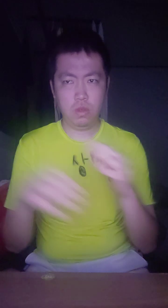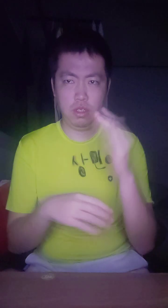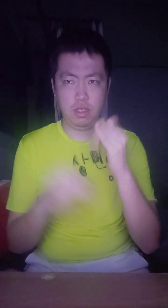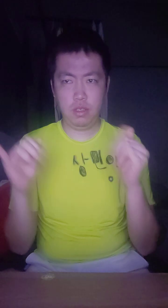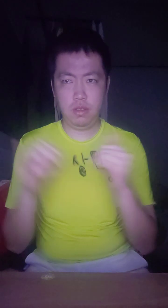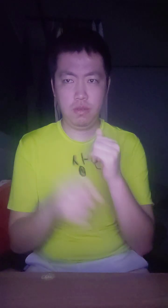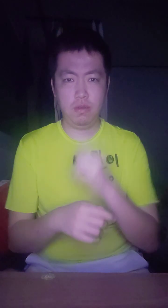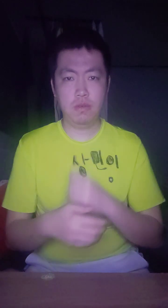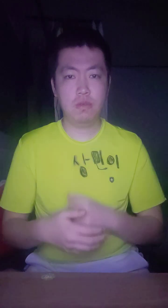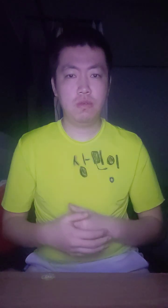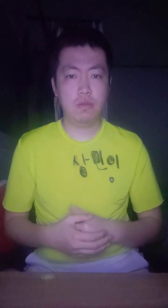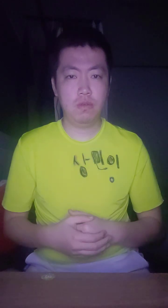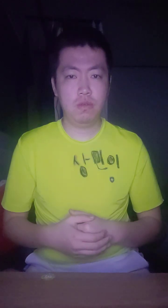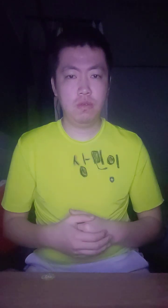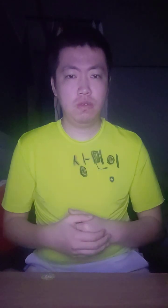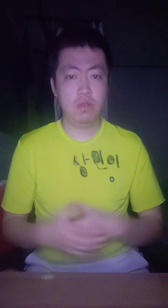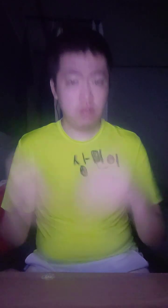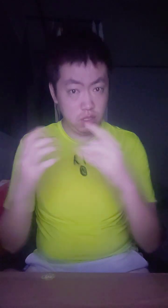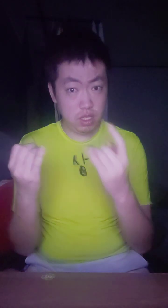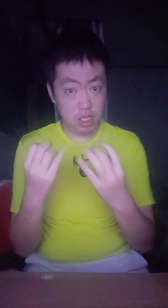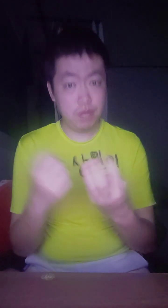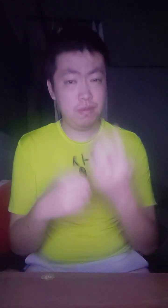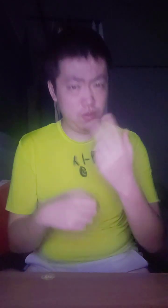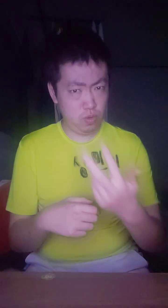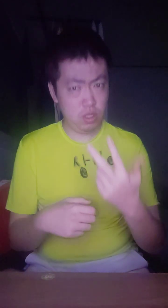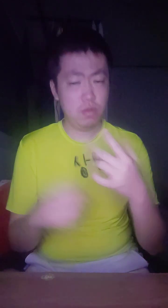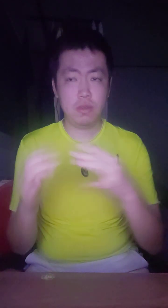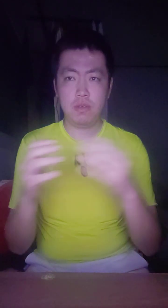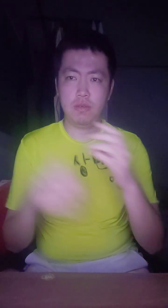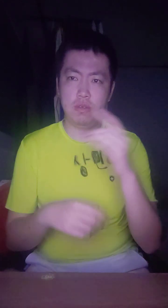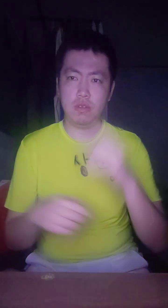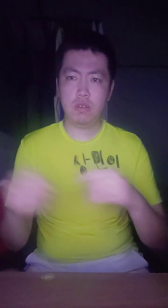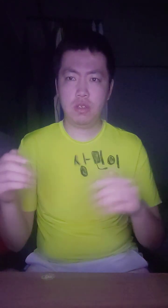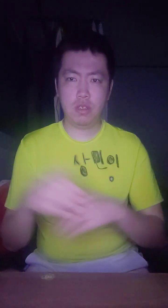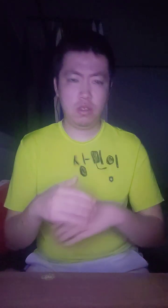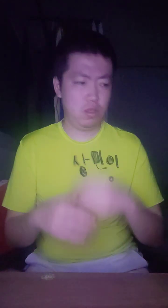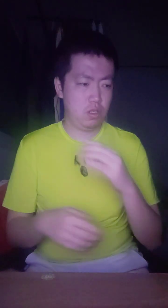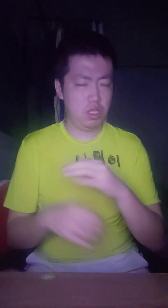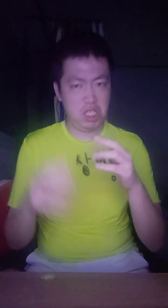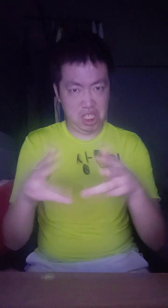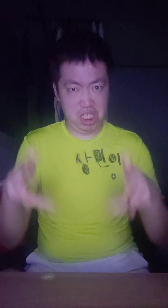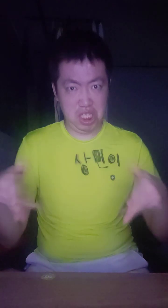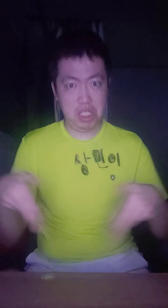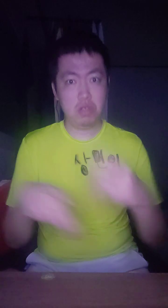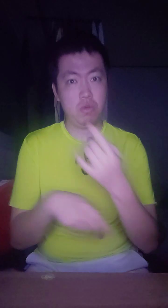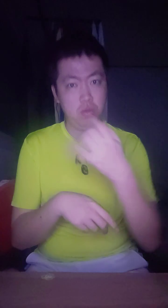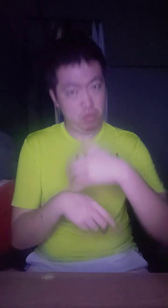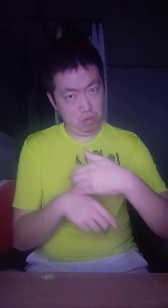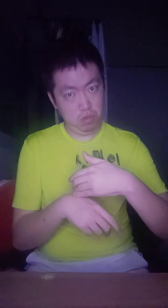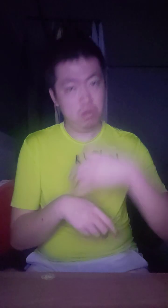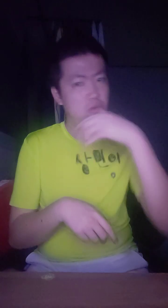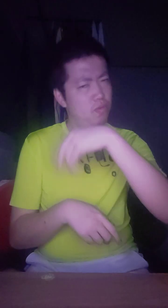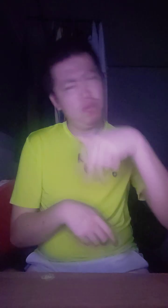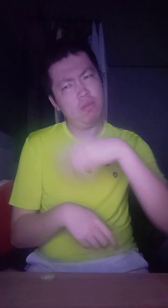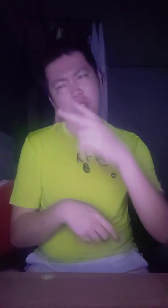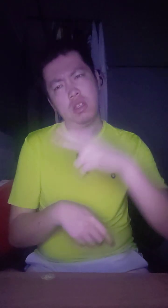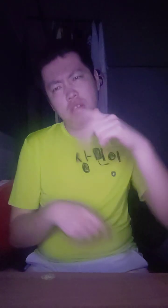있습니다. 앞서 지난달 18일에는 중구의 한 길거리에서 20대 남성이 행인 3명을